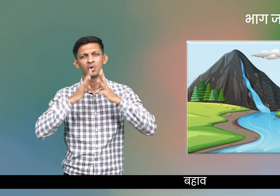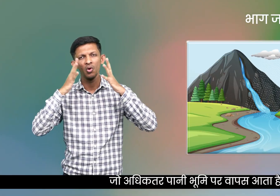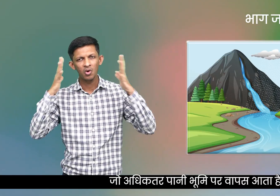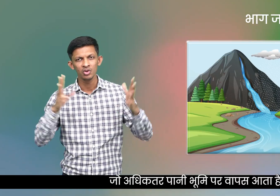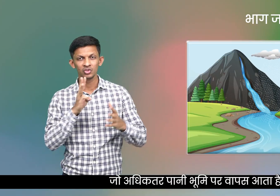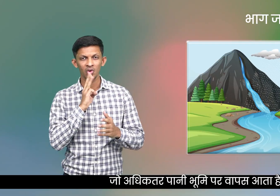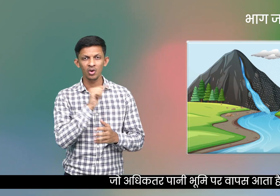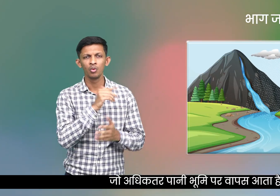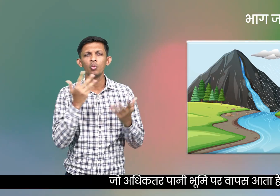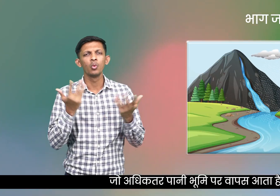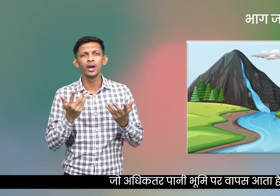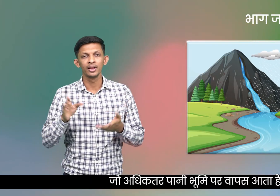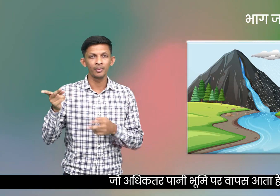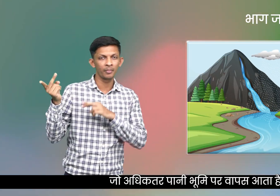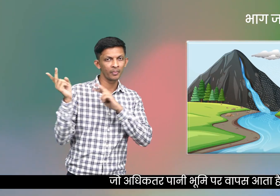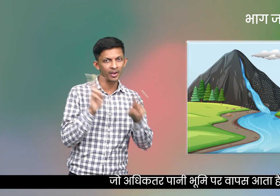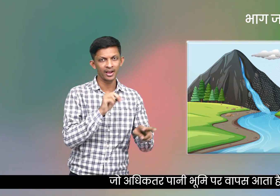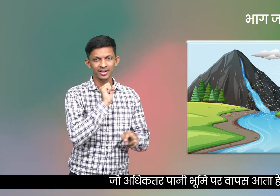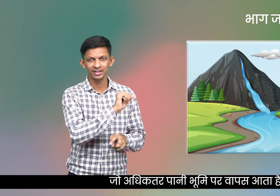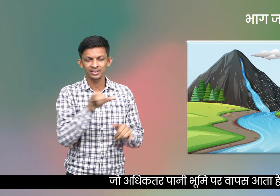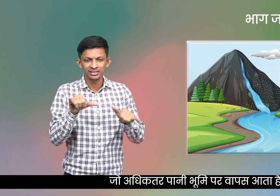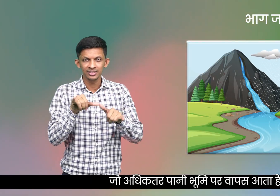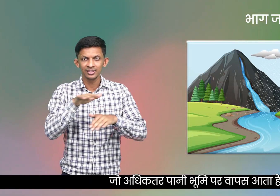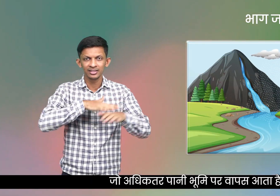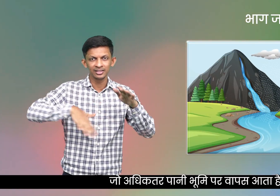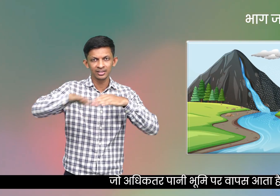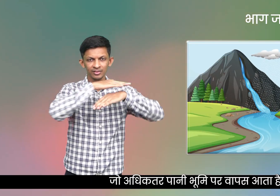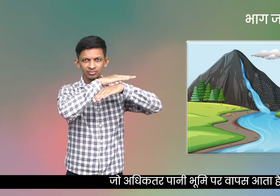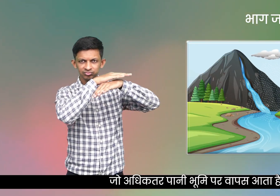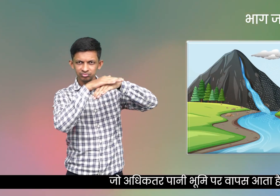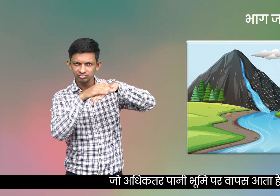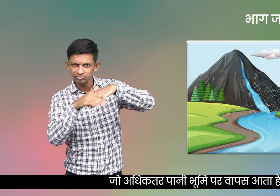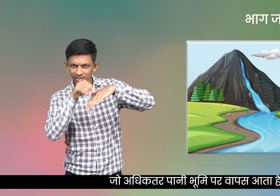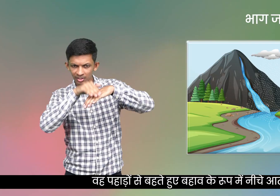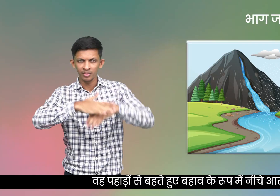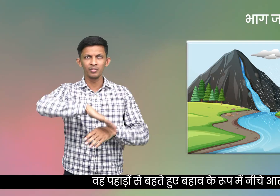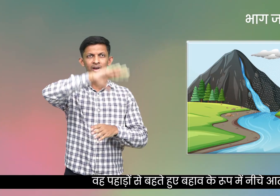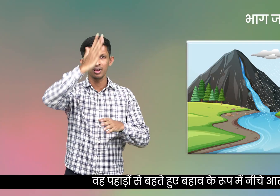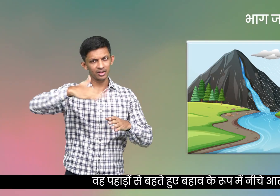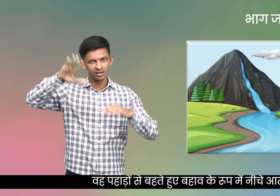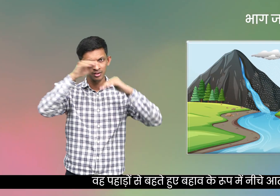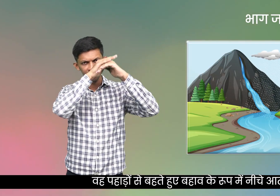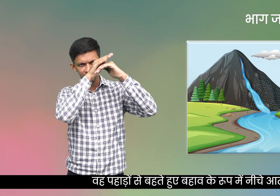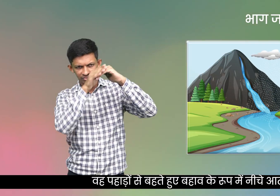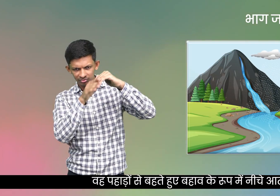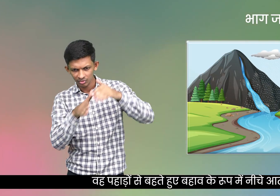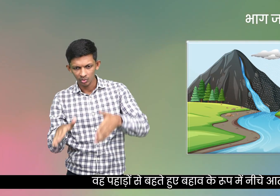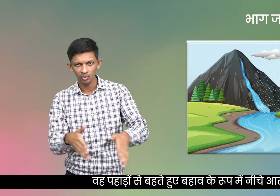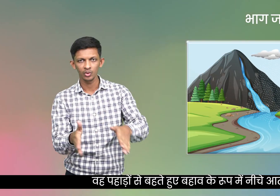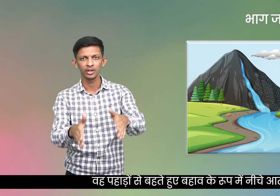जो अधिकतर पानी भूमि पर वापस आता है वह पहाड़ों से बहते